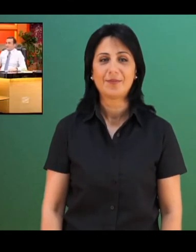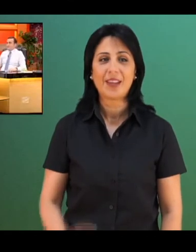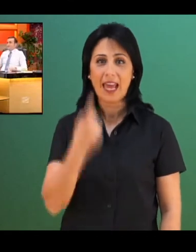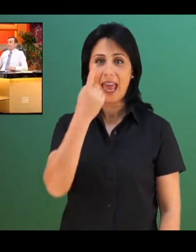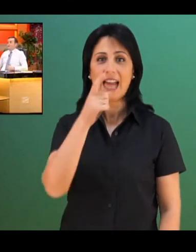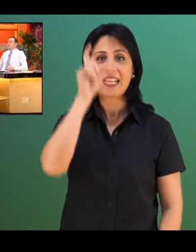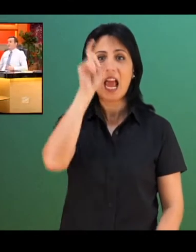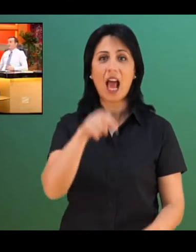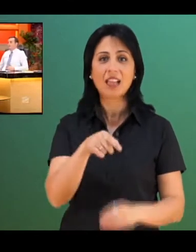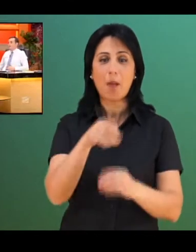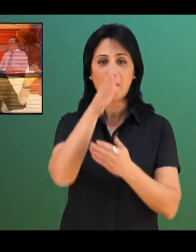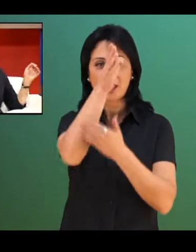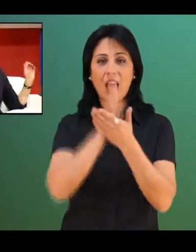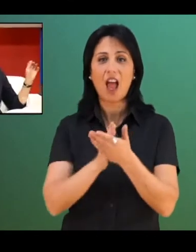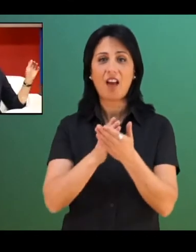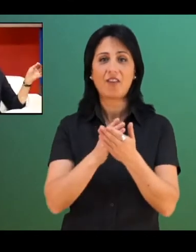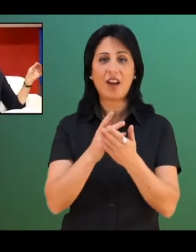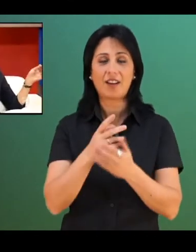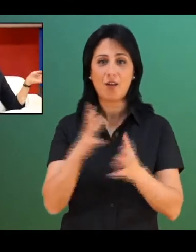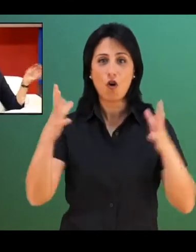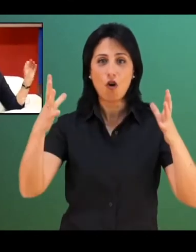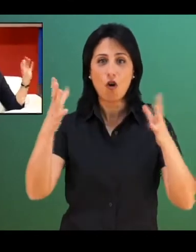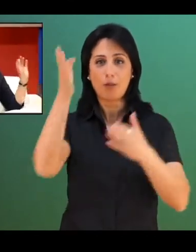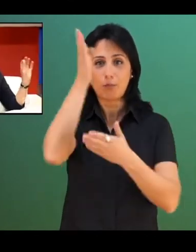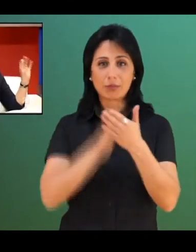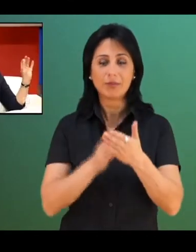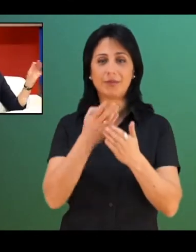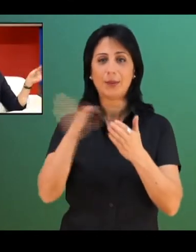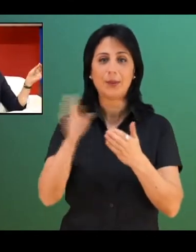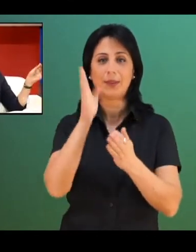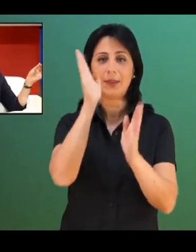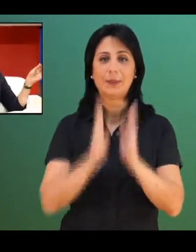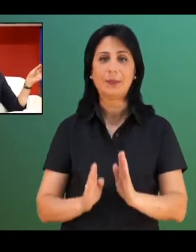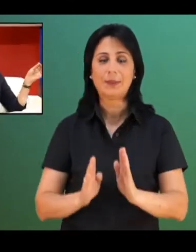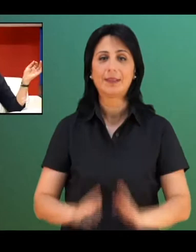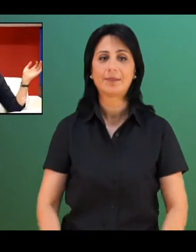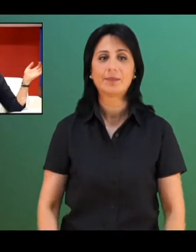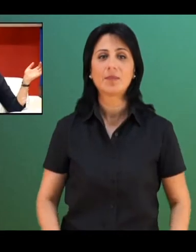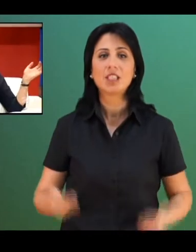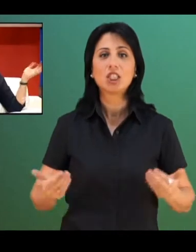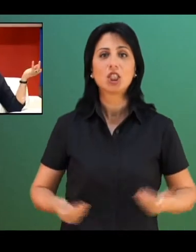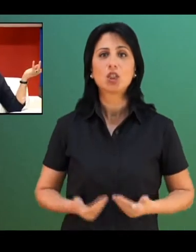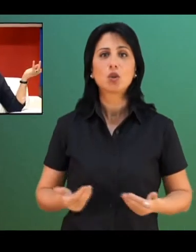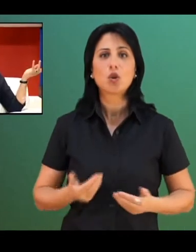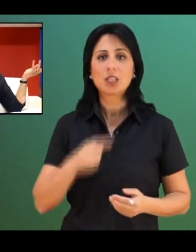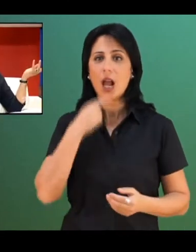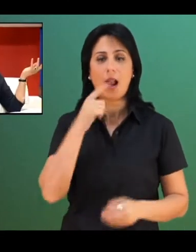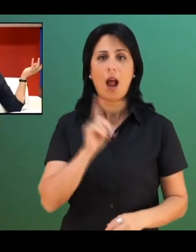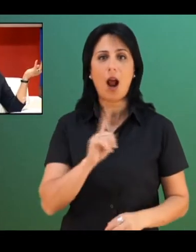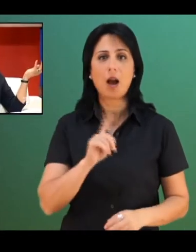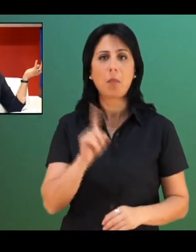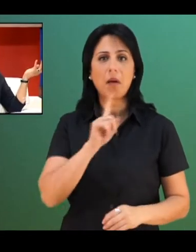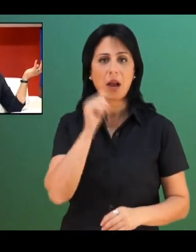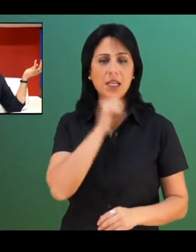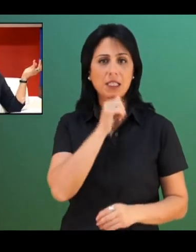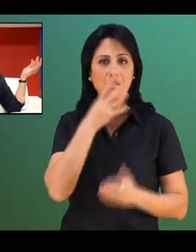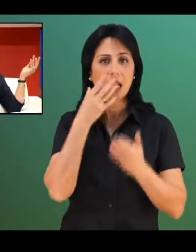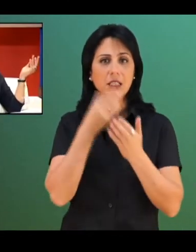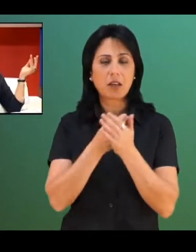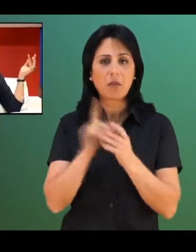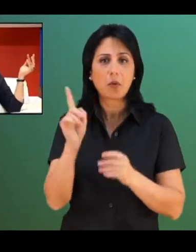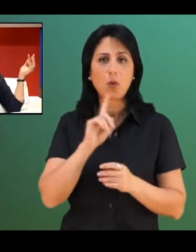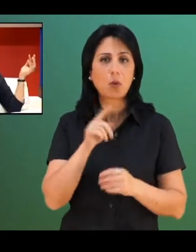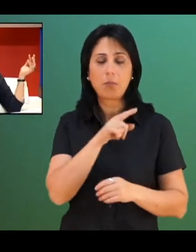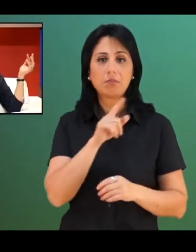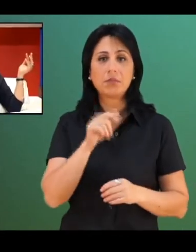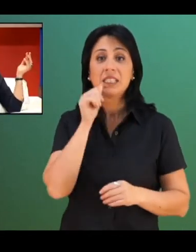და ცოცხალი თავით არ ამბობს. რაღაცა თავისი მეთოდი აქვს, იმიტომ ეგ ძალიან ესეთი ტიპი არის. ხა ვირტუოზია გესმის და